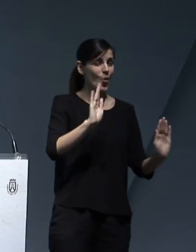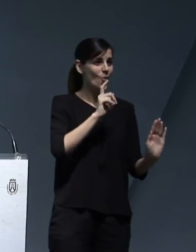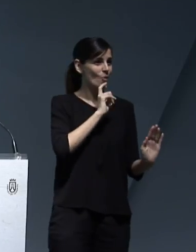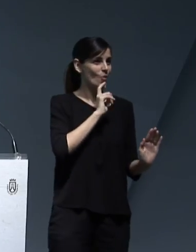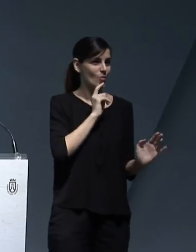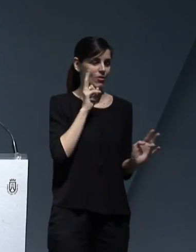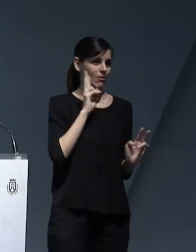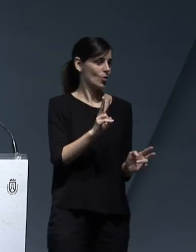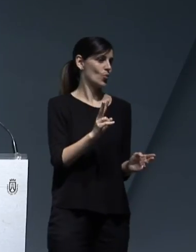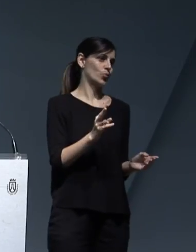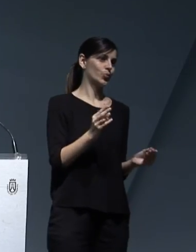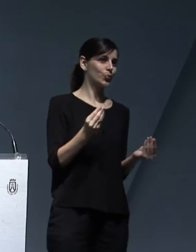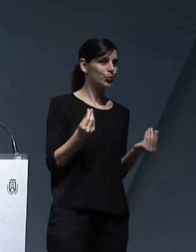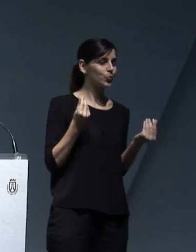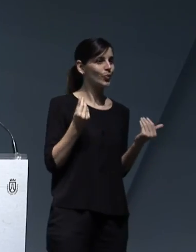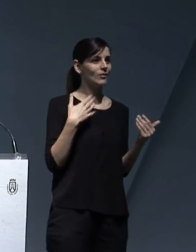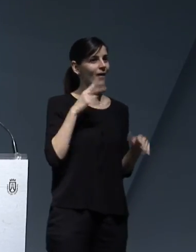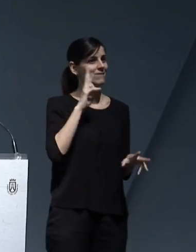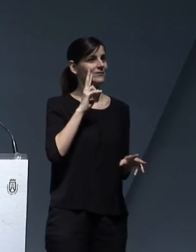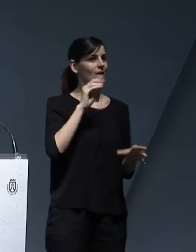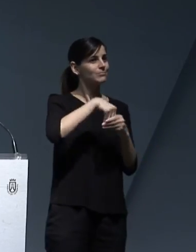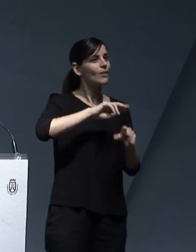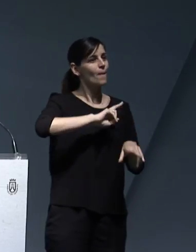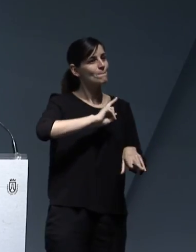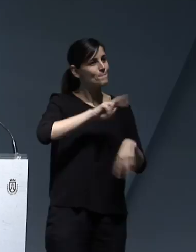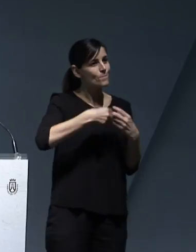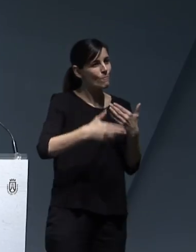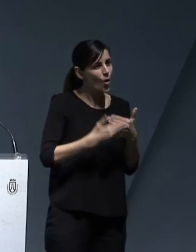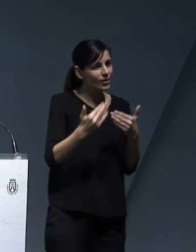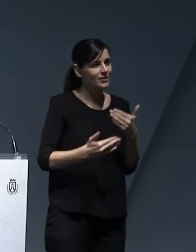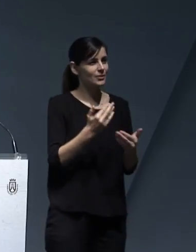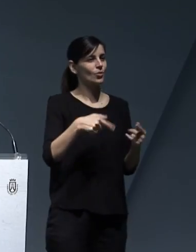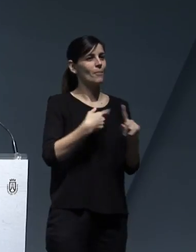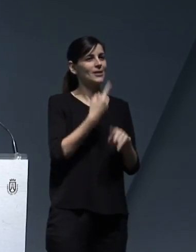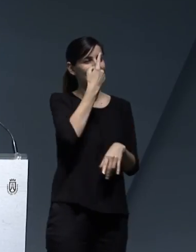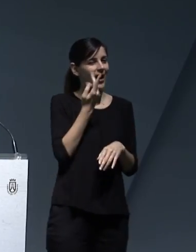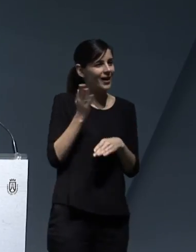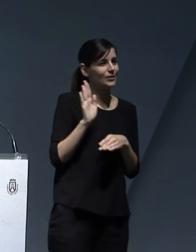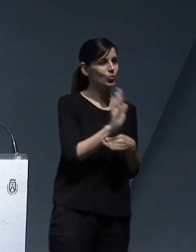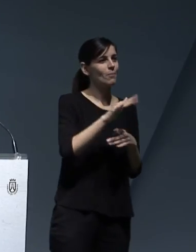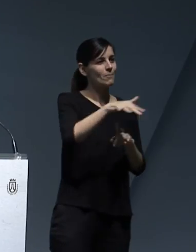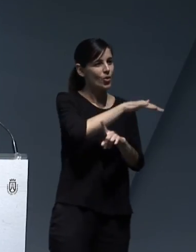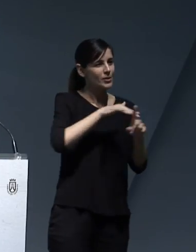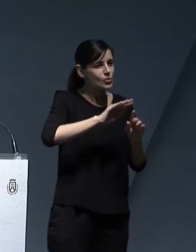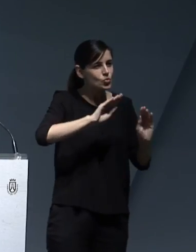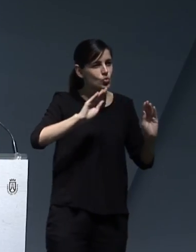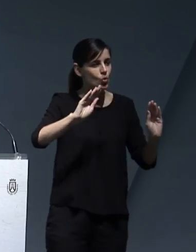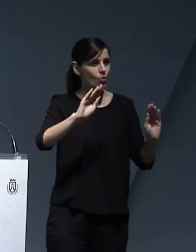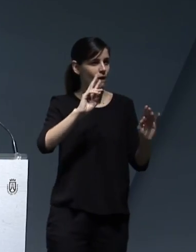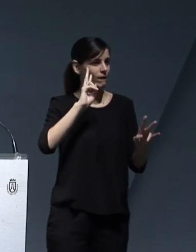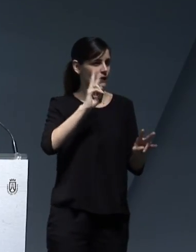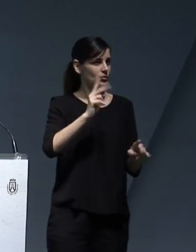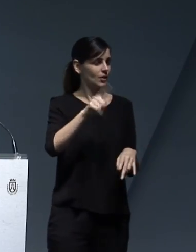línea de modernización de actitudes medioambientales en las